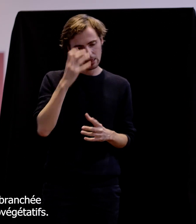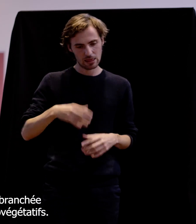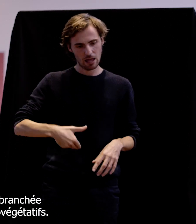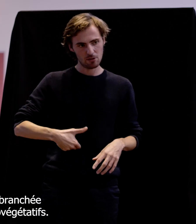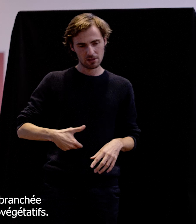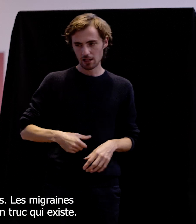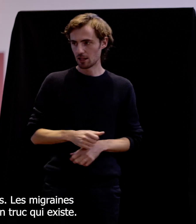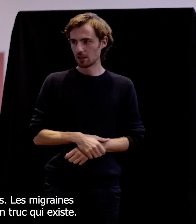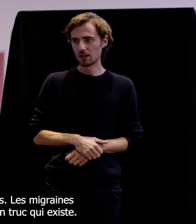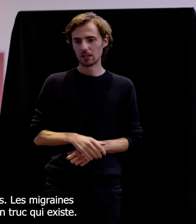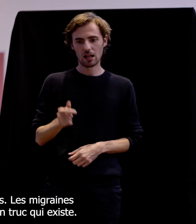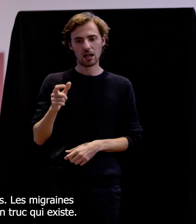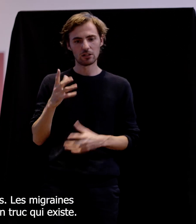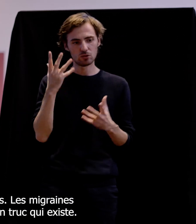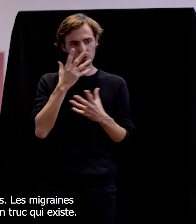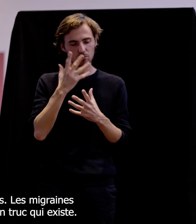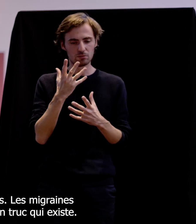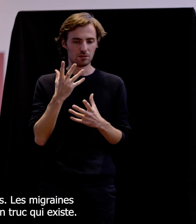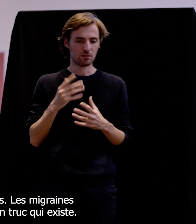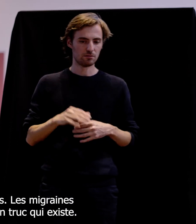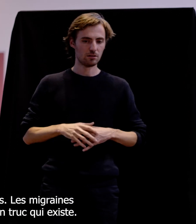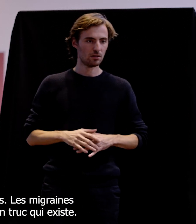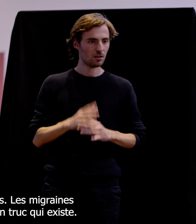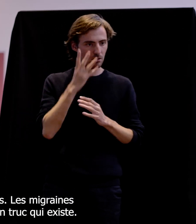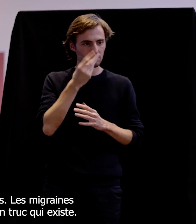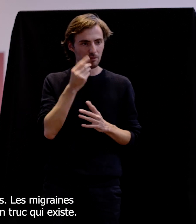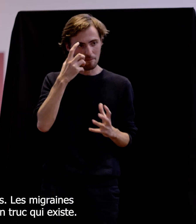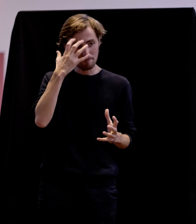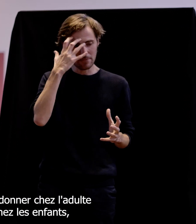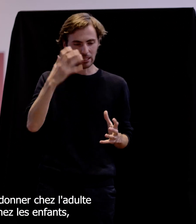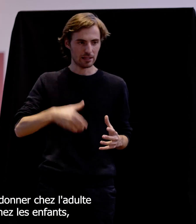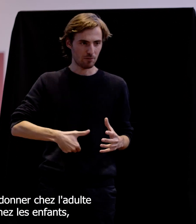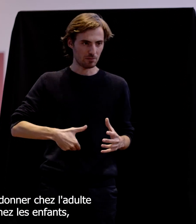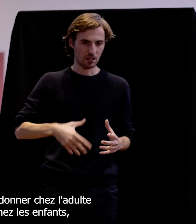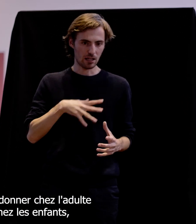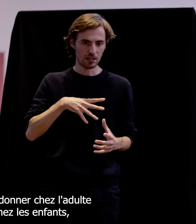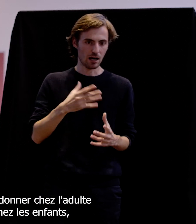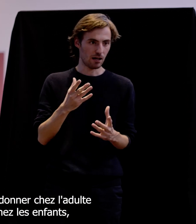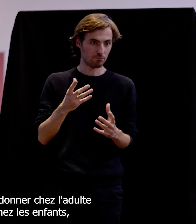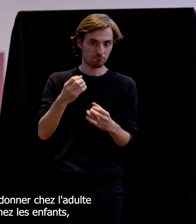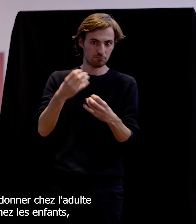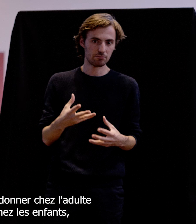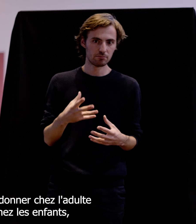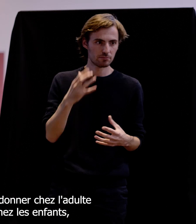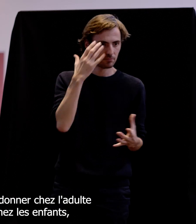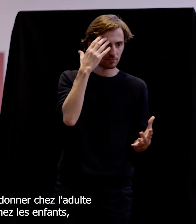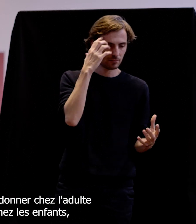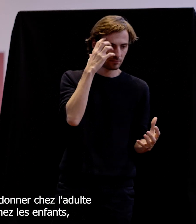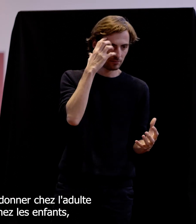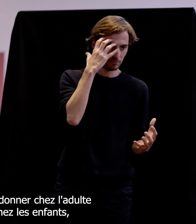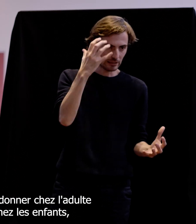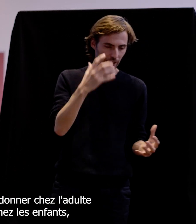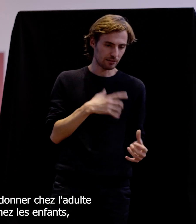troubles neurovégétatifs, vous allez voir après. Alors, les migraines abdominales, c'est un truc qui existe, hein. Les migraines peuvent donner chez l'adulte des